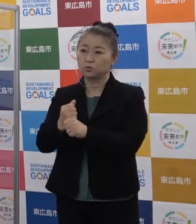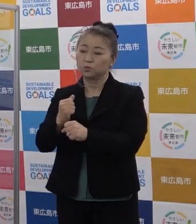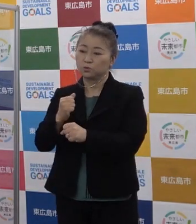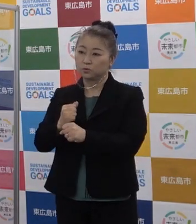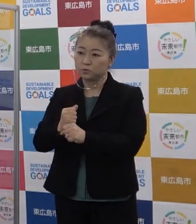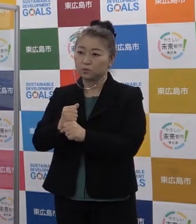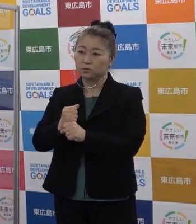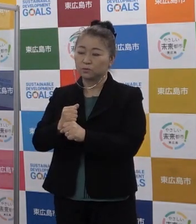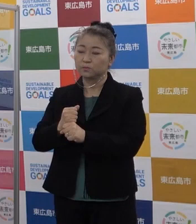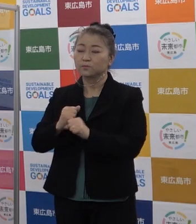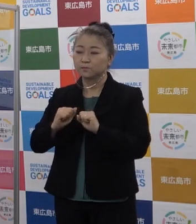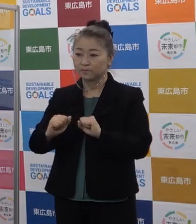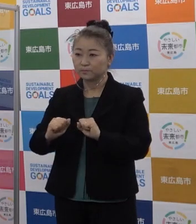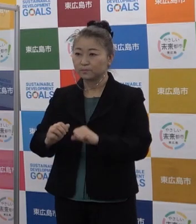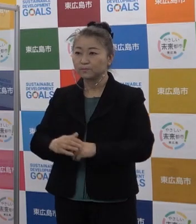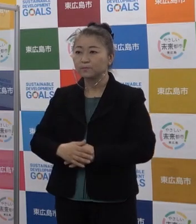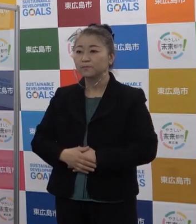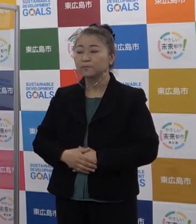ものであります。